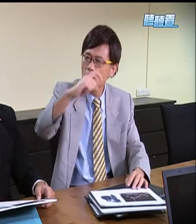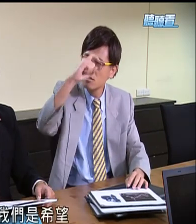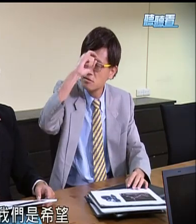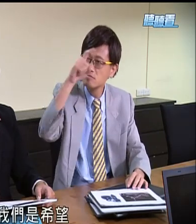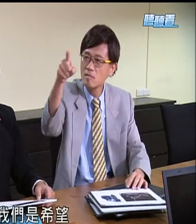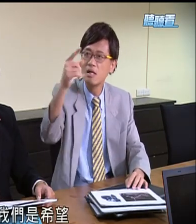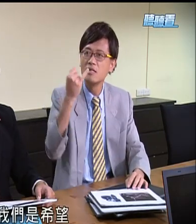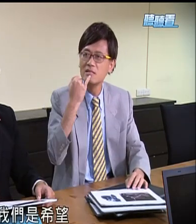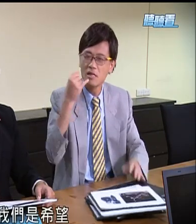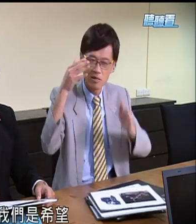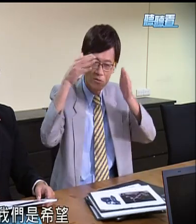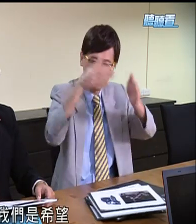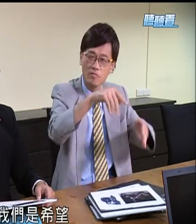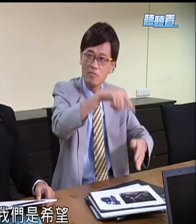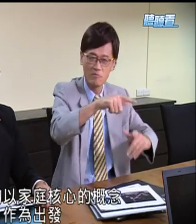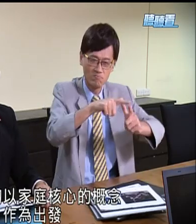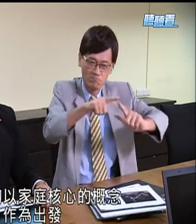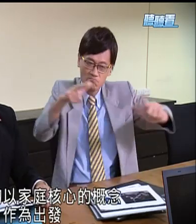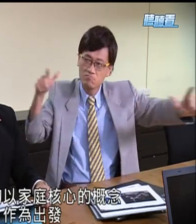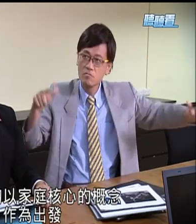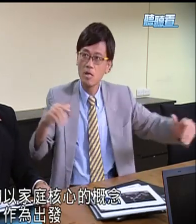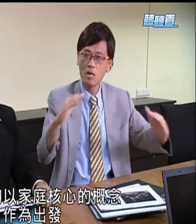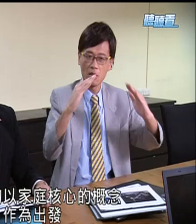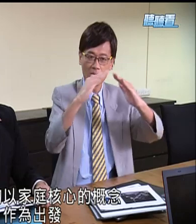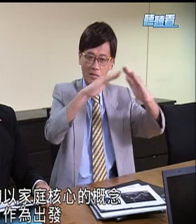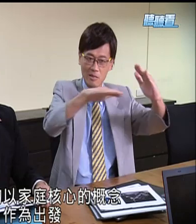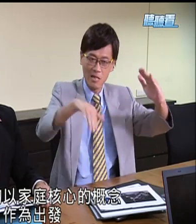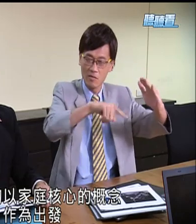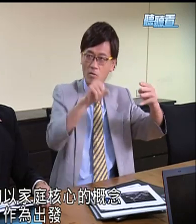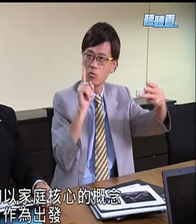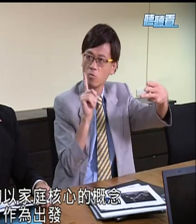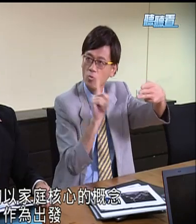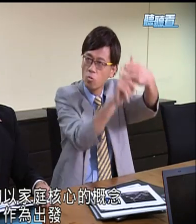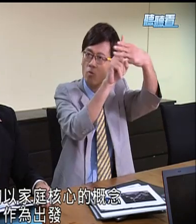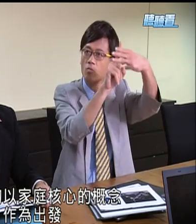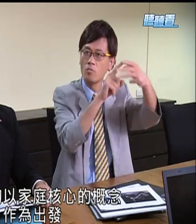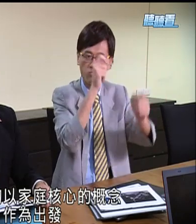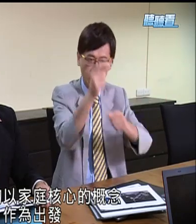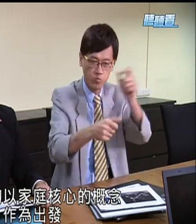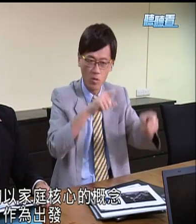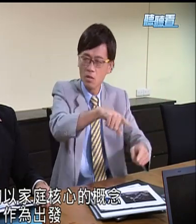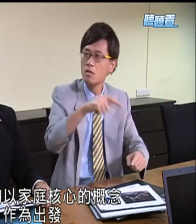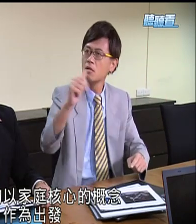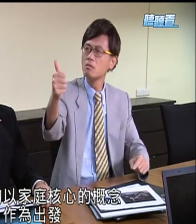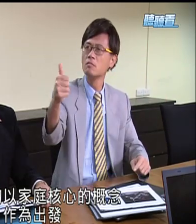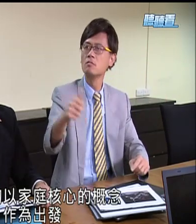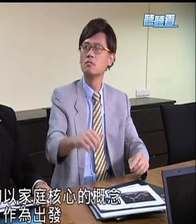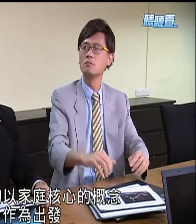我们是希望啊，你们呢，能够以家庭核心的概念作为出发。